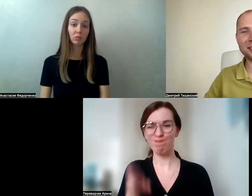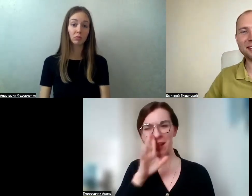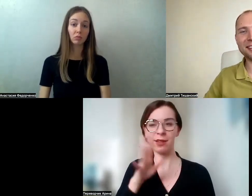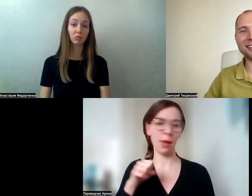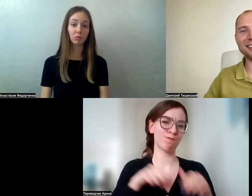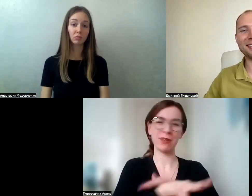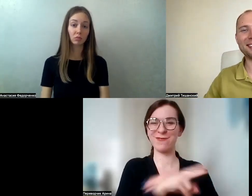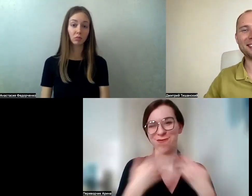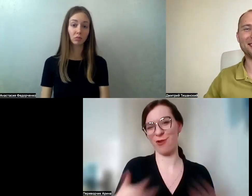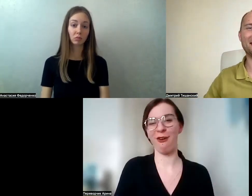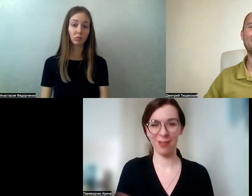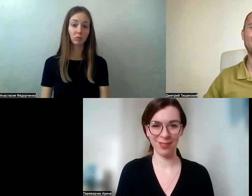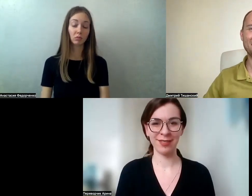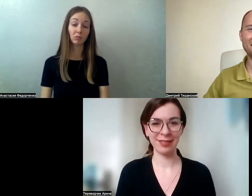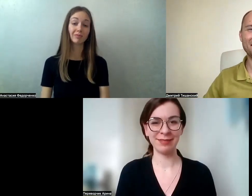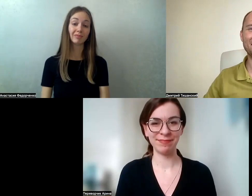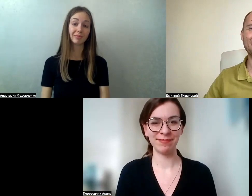сразу.